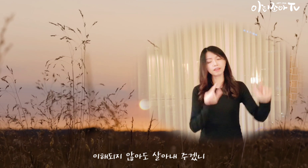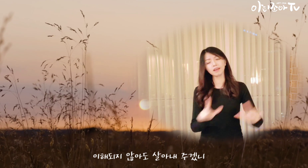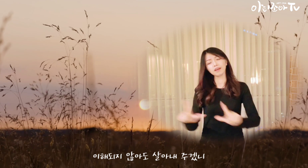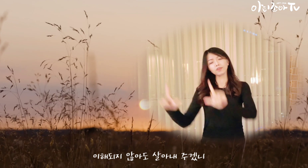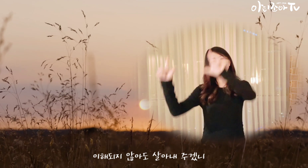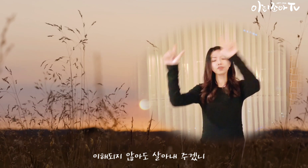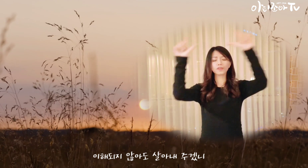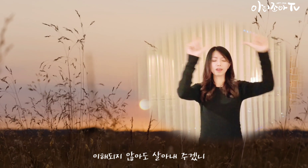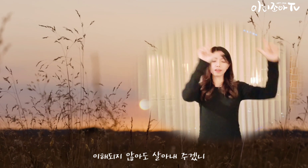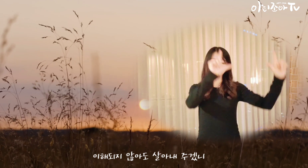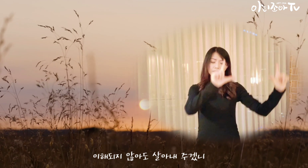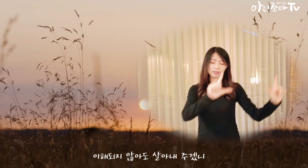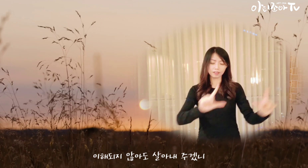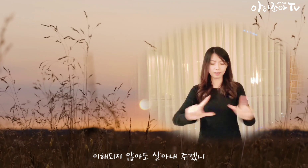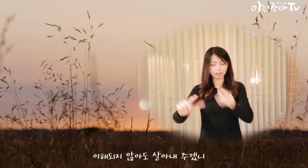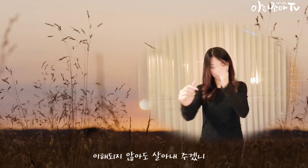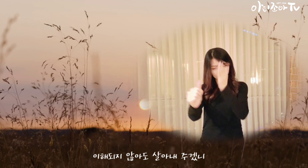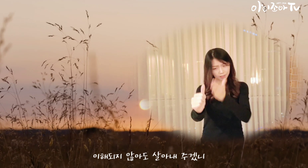사랑해